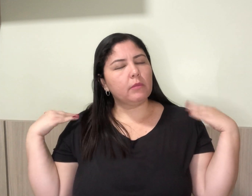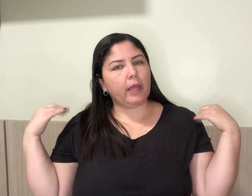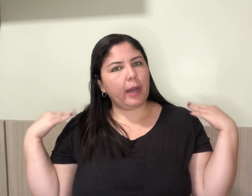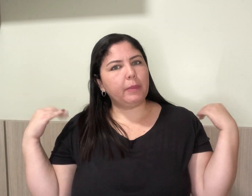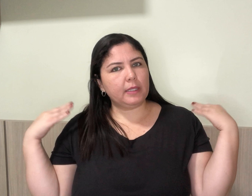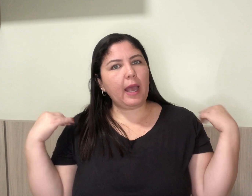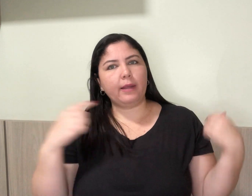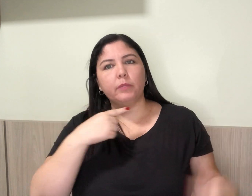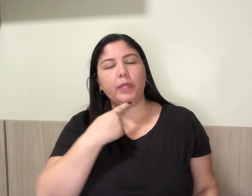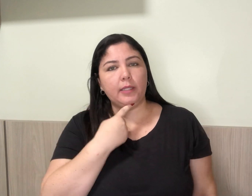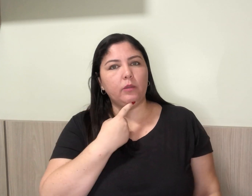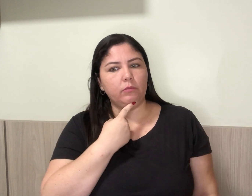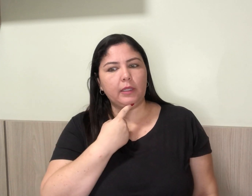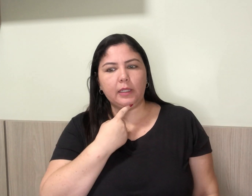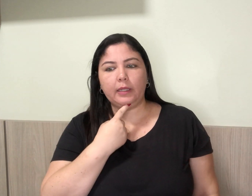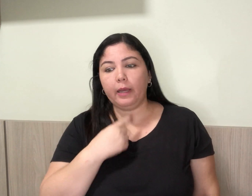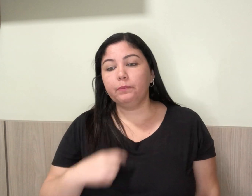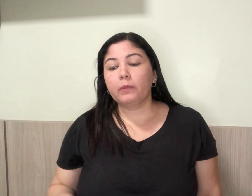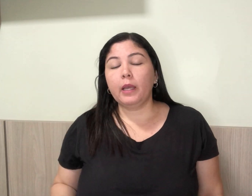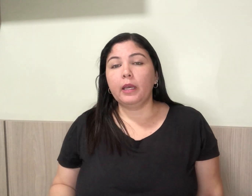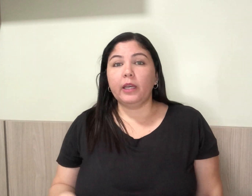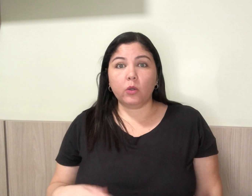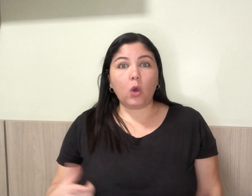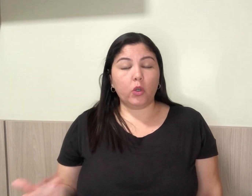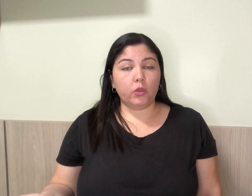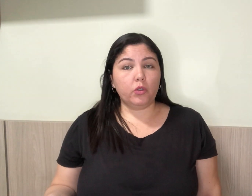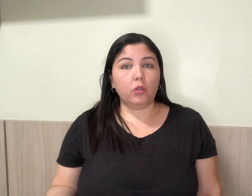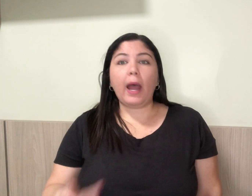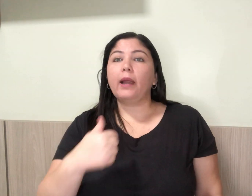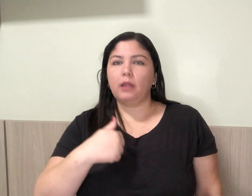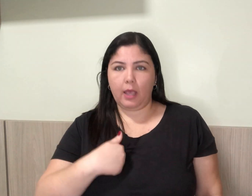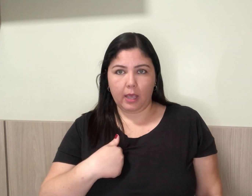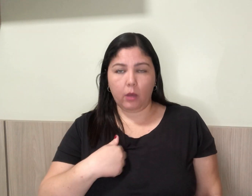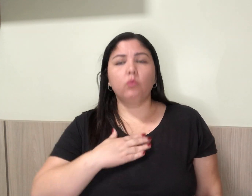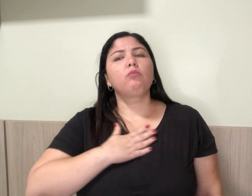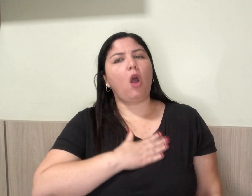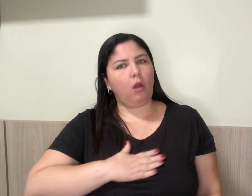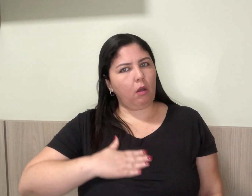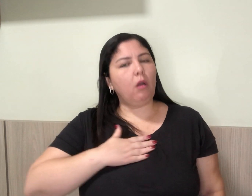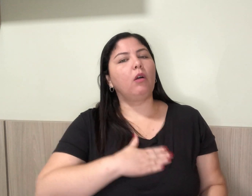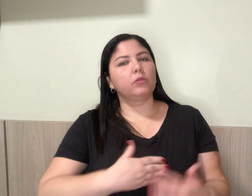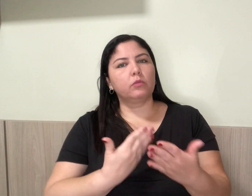Quer passear, expressão aqui, né? Eu gosto de estudar. Eu